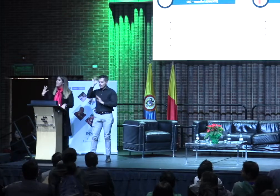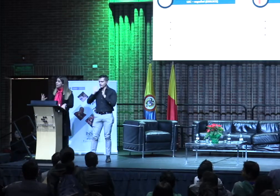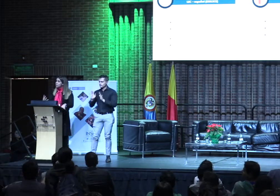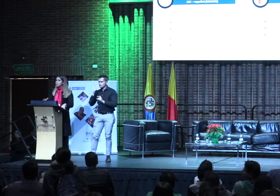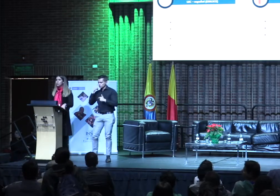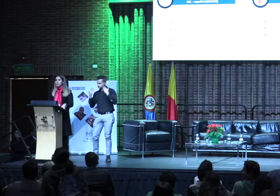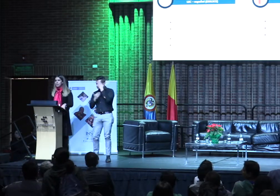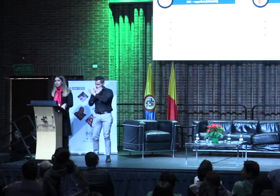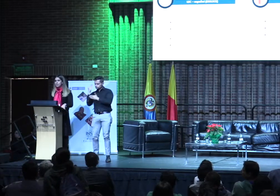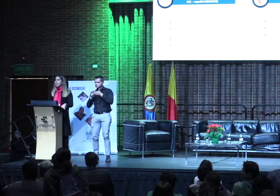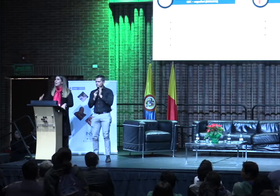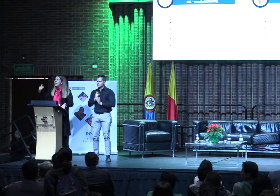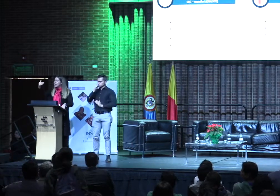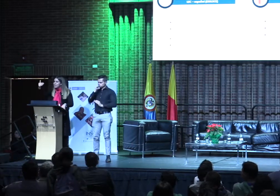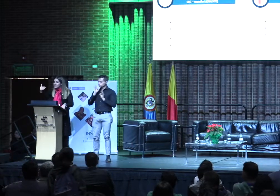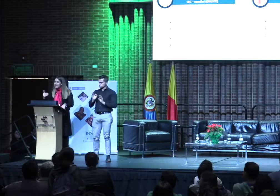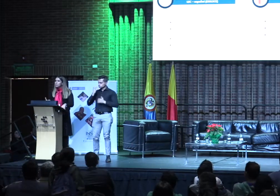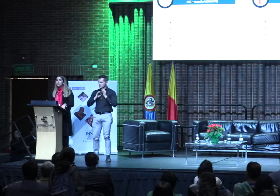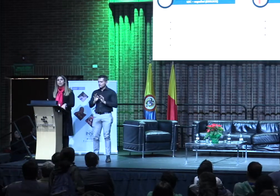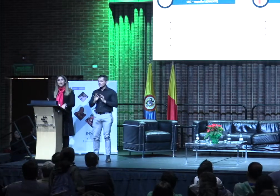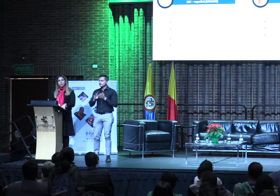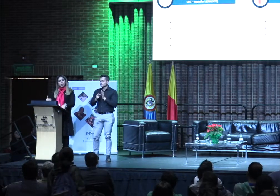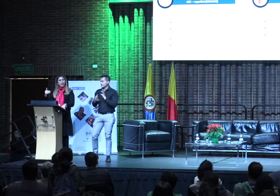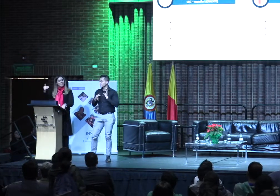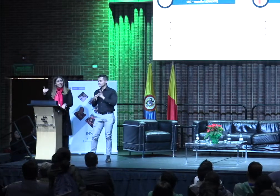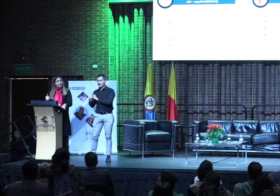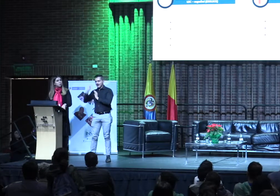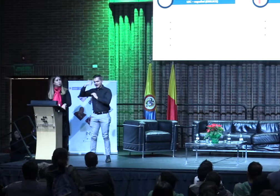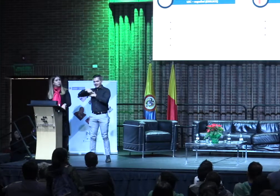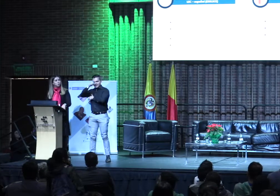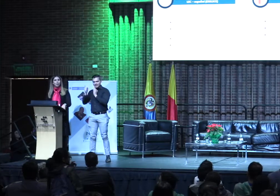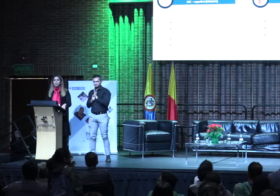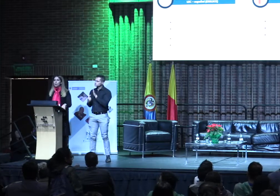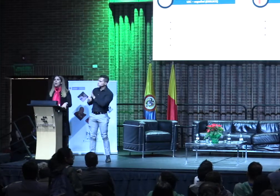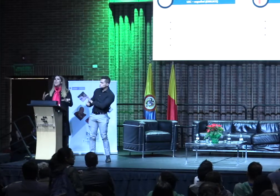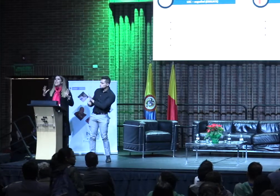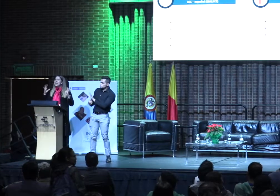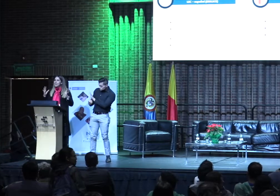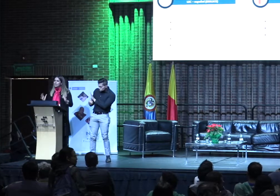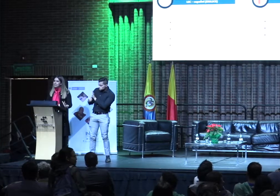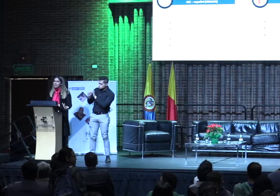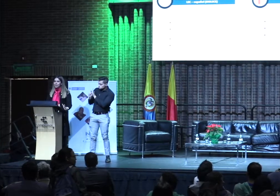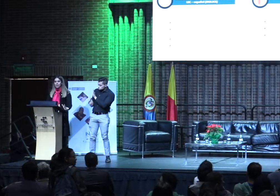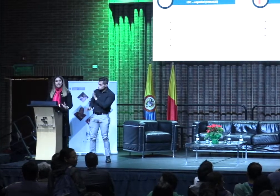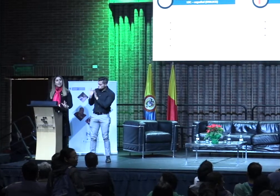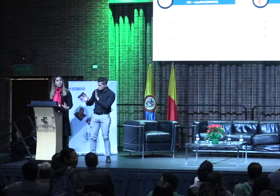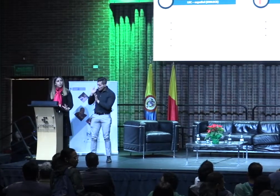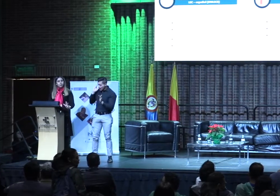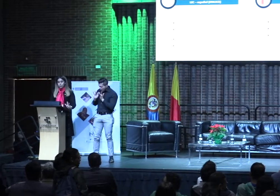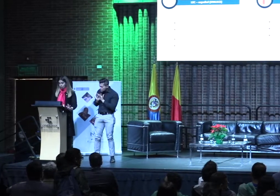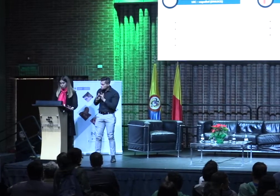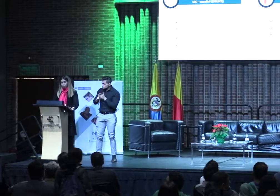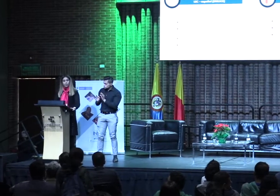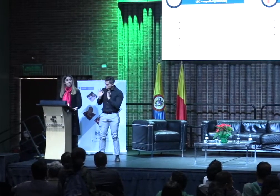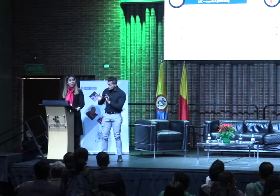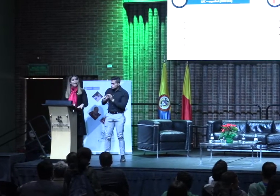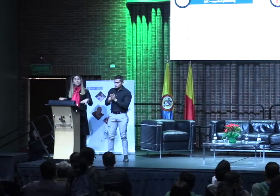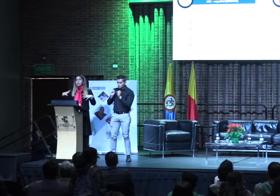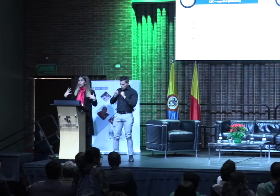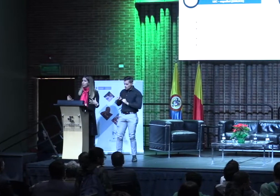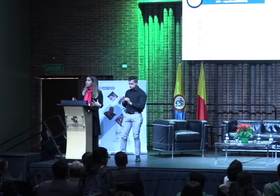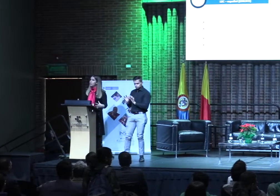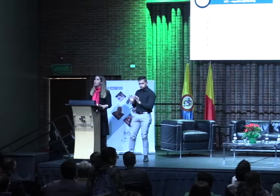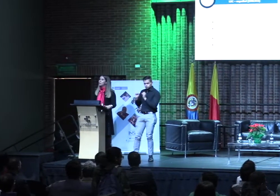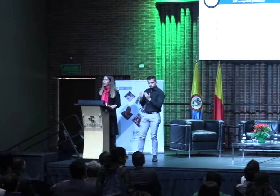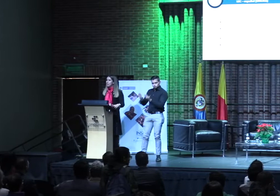decidimos aliarnos con el ICFES para revisar muy bien la prueba, hacer el constructo de la prueba y garantizar que la prueba tiene una confiabilidad.